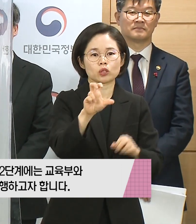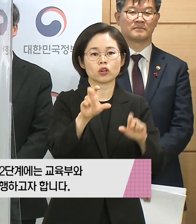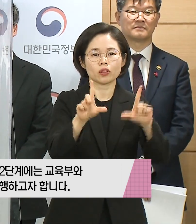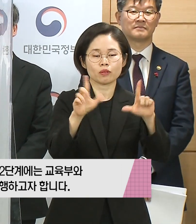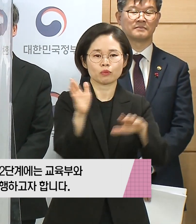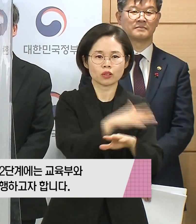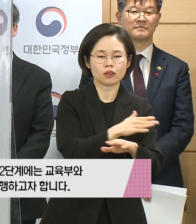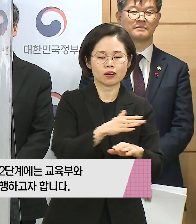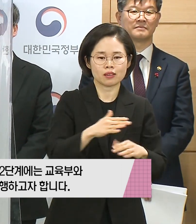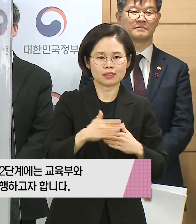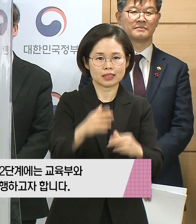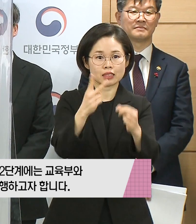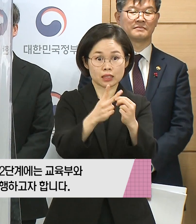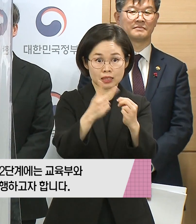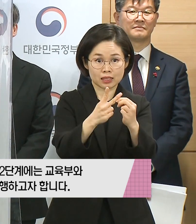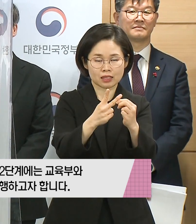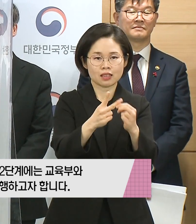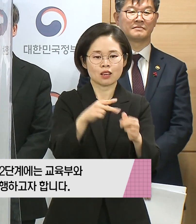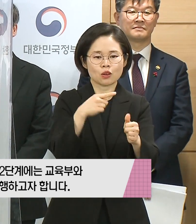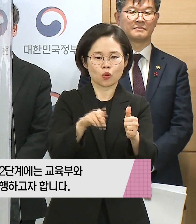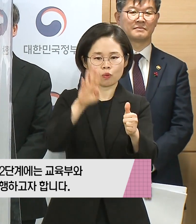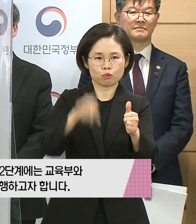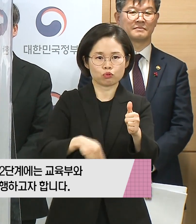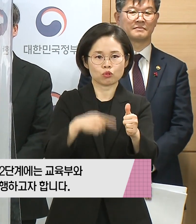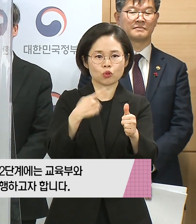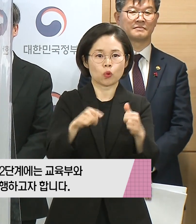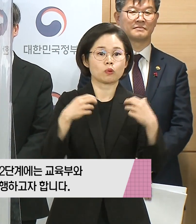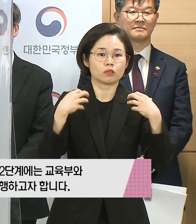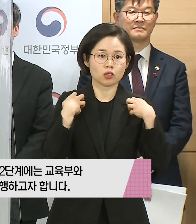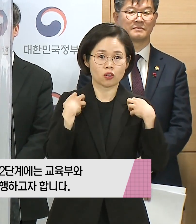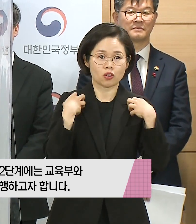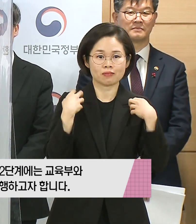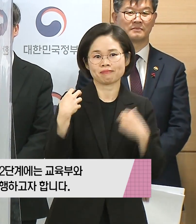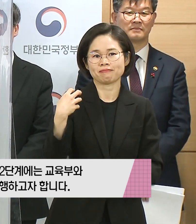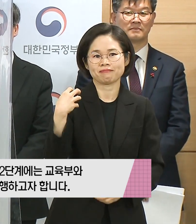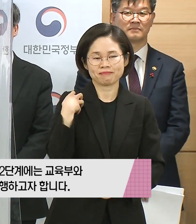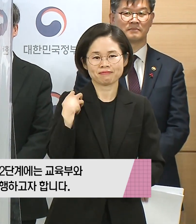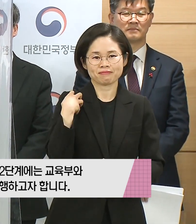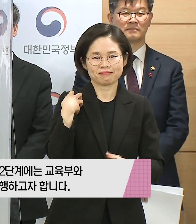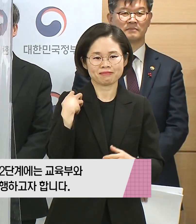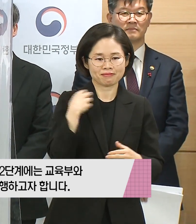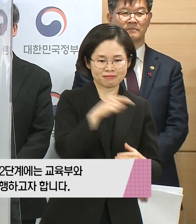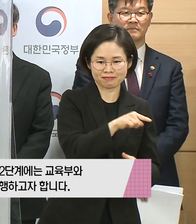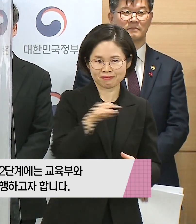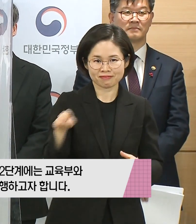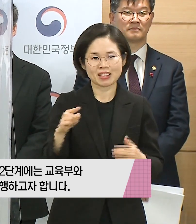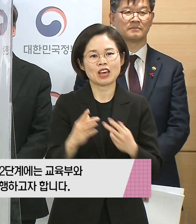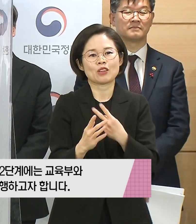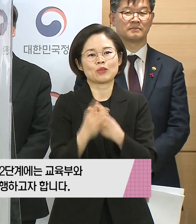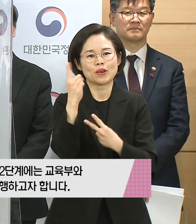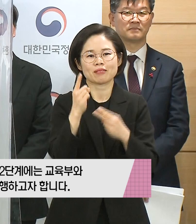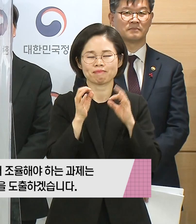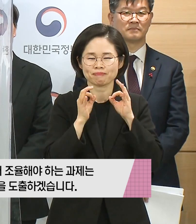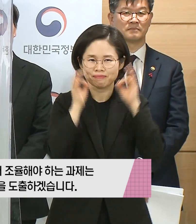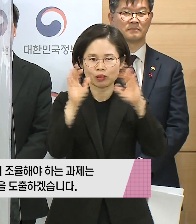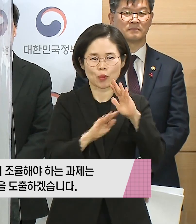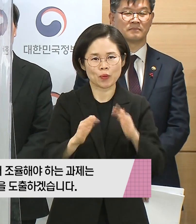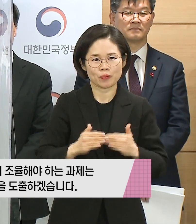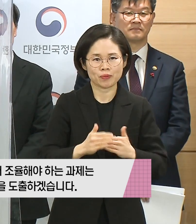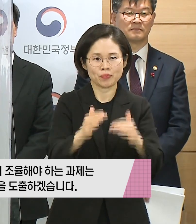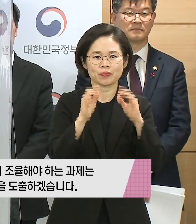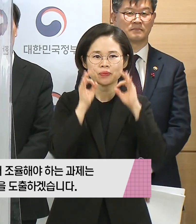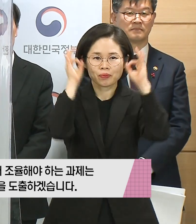2025년부터 2단계에는 교육부와 교육청을 중심으로 통합을 본격적으로 시행하고자 합니다.